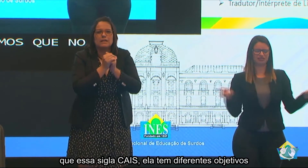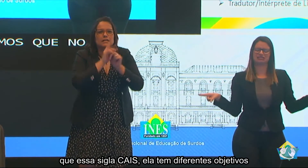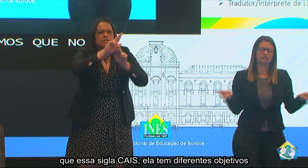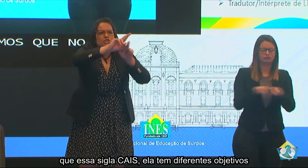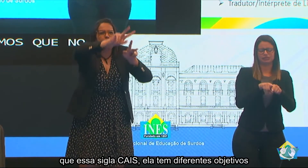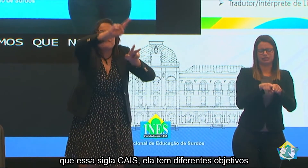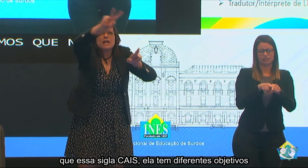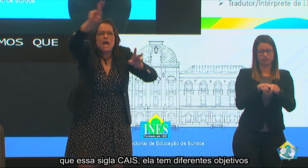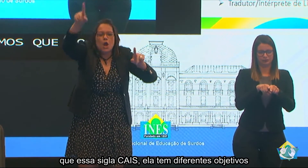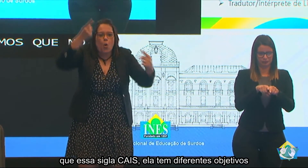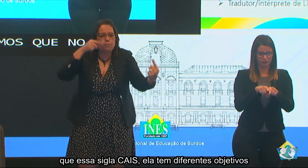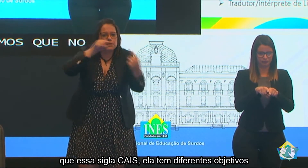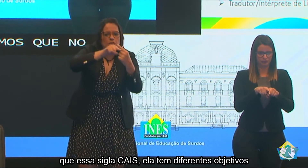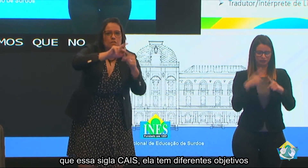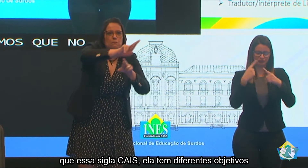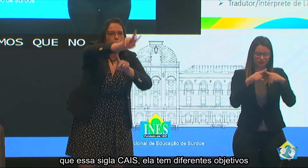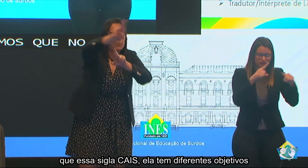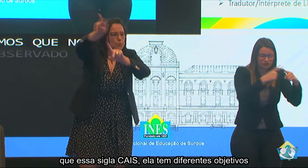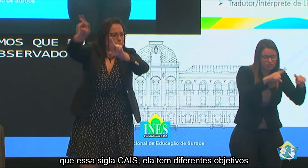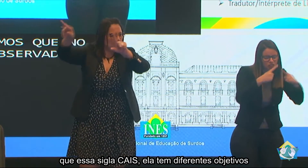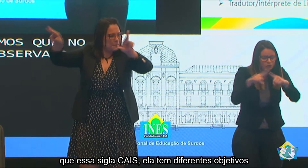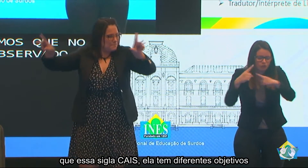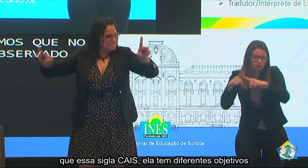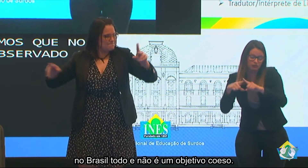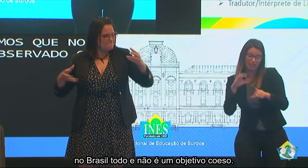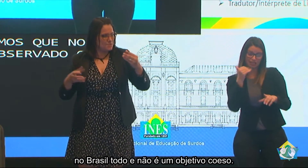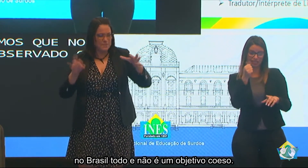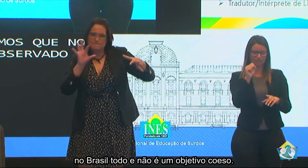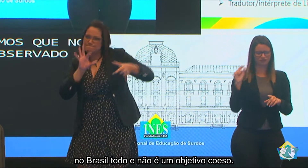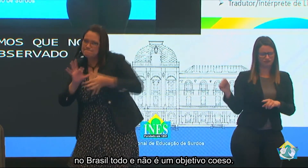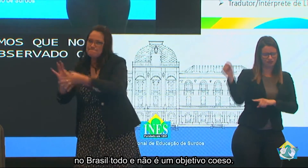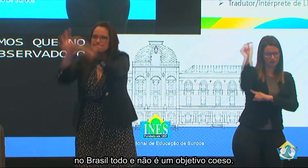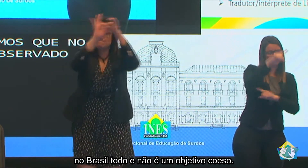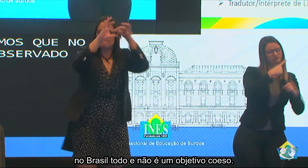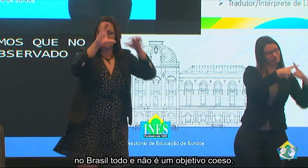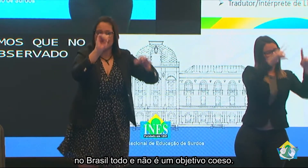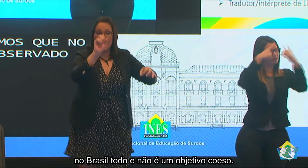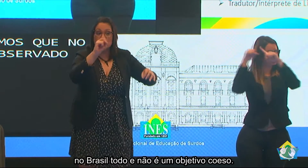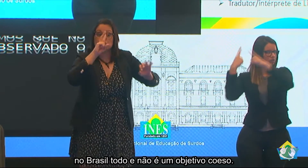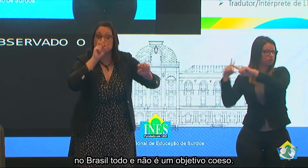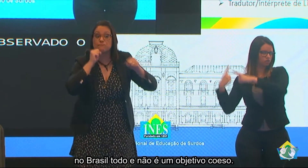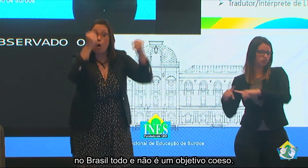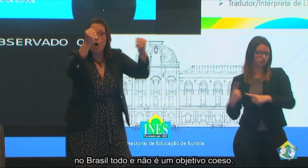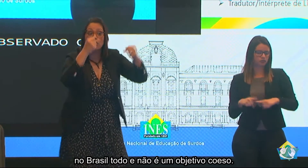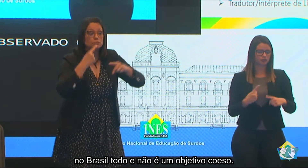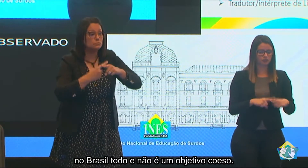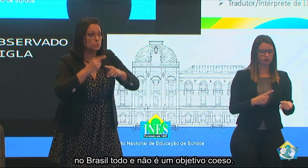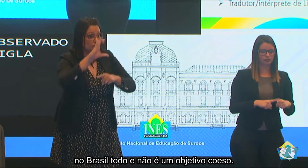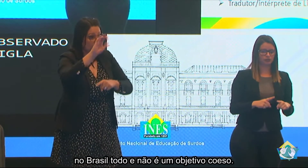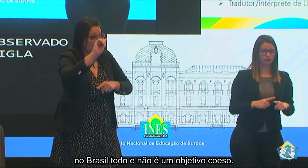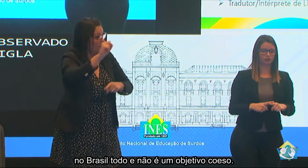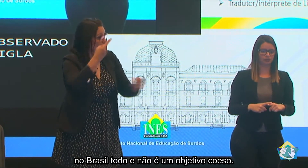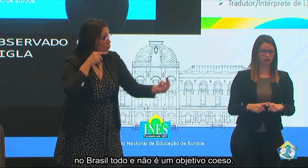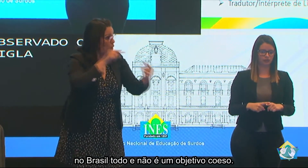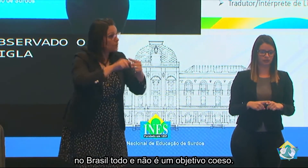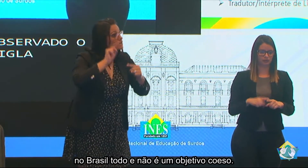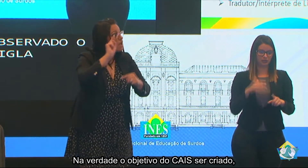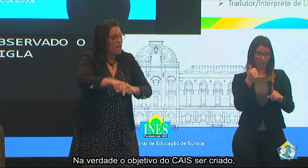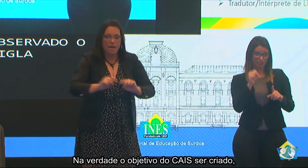que essa sigla CAIS, ela tem diferentes objetivos no Brasil todo, não é um objetivo